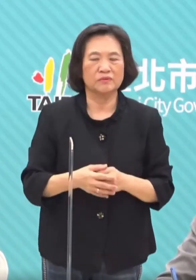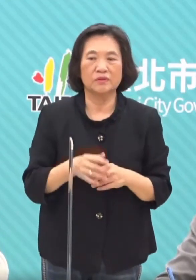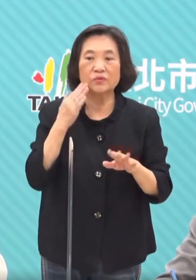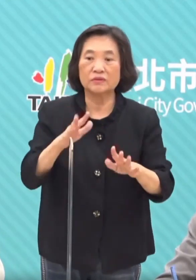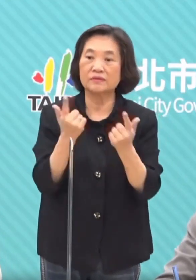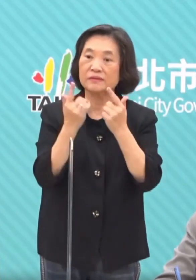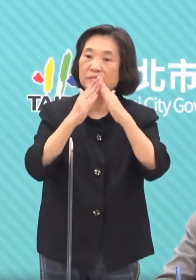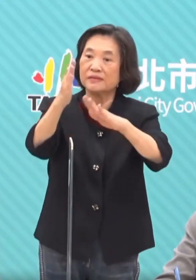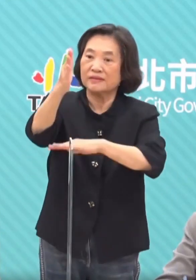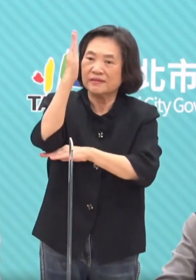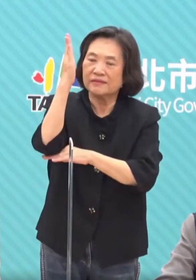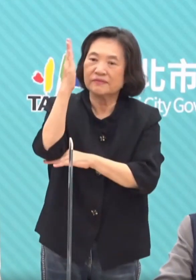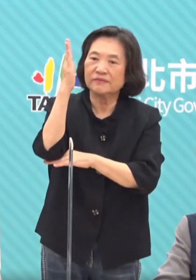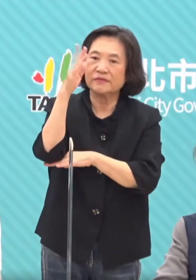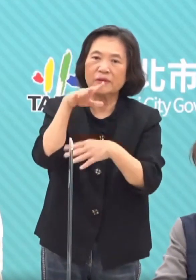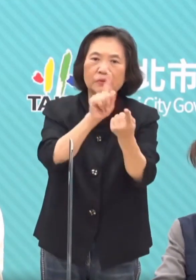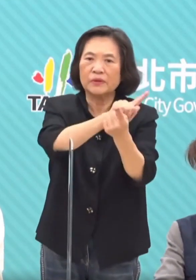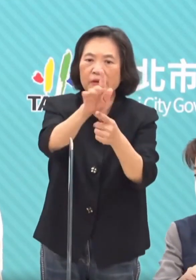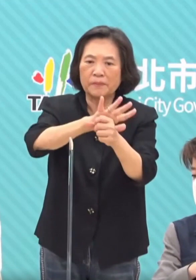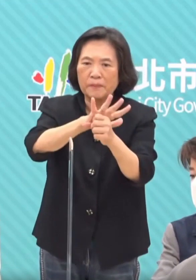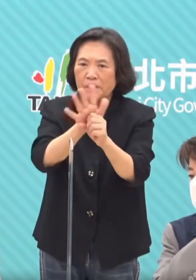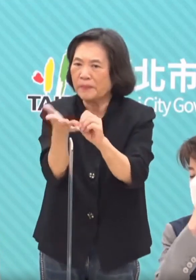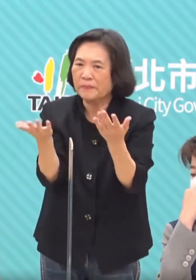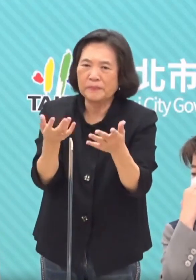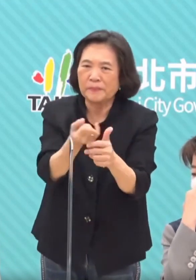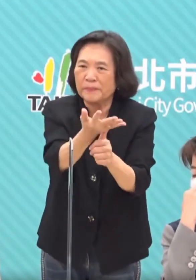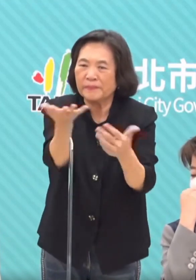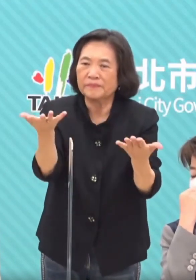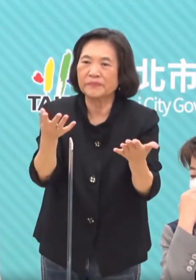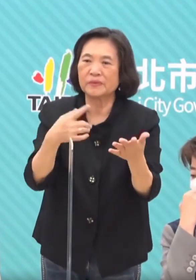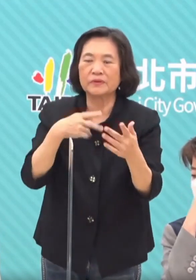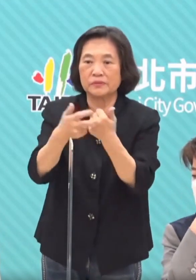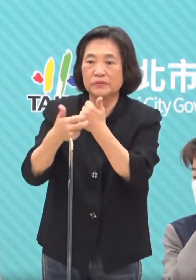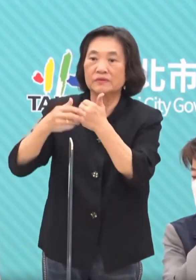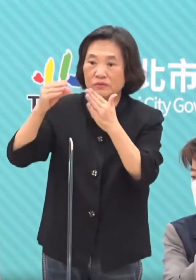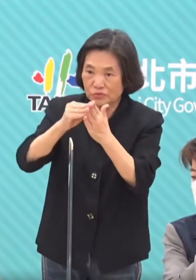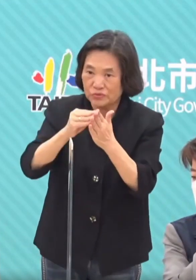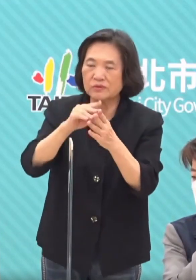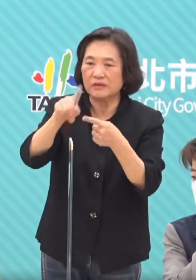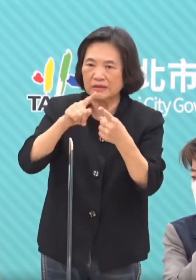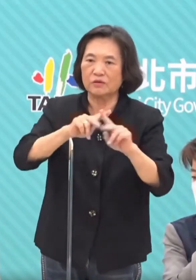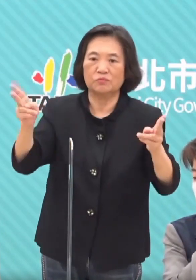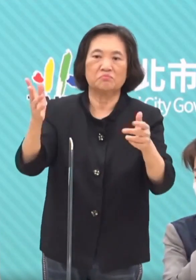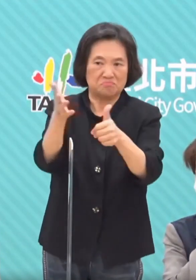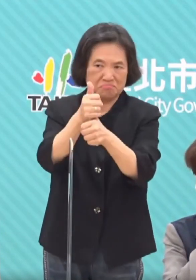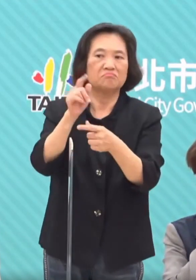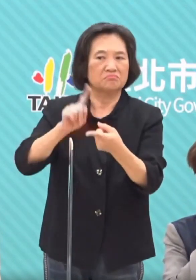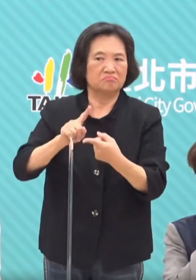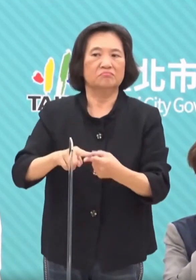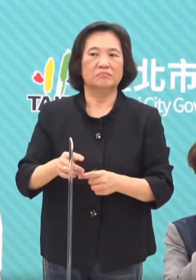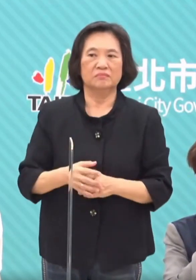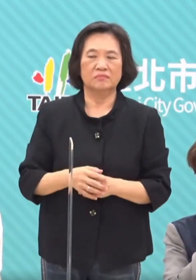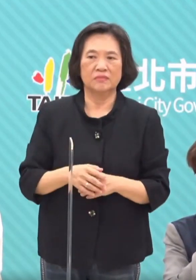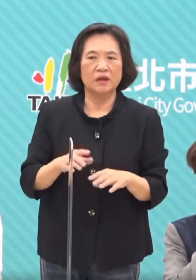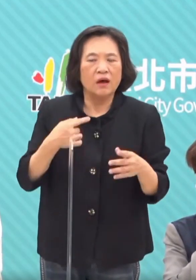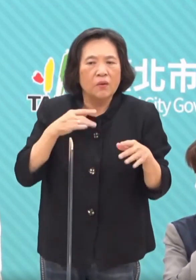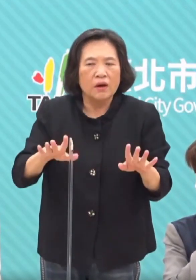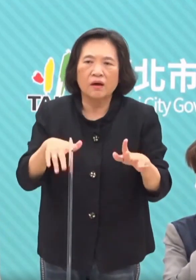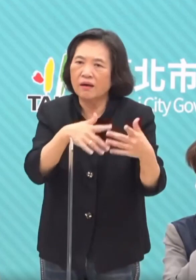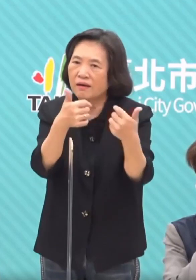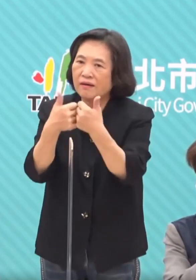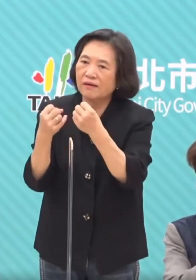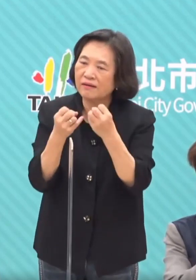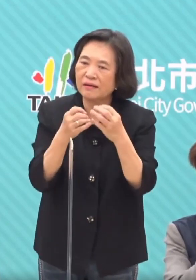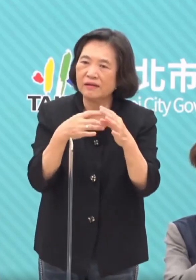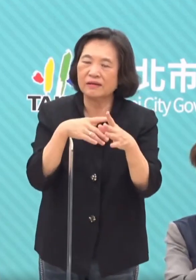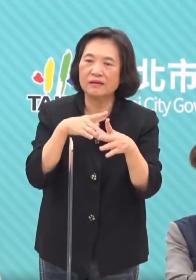北市政府的面对疫情的时候，卫生局的局长是总指挥，你觉得呢？像我们今天在讨论一下，